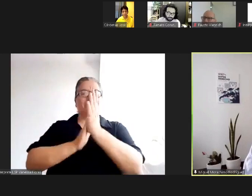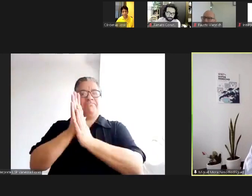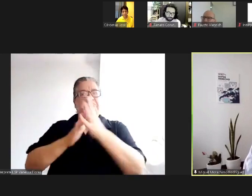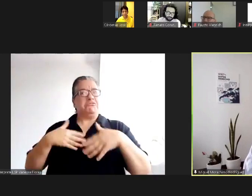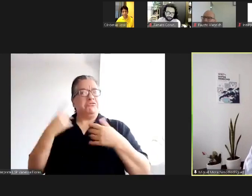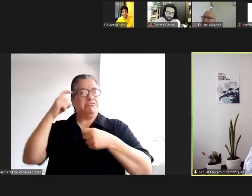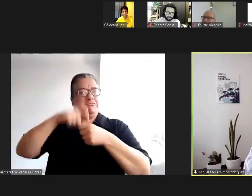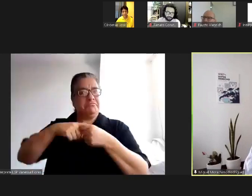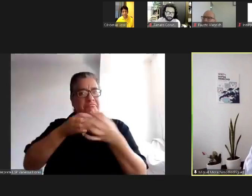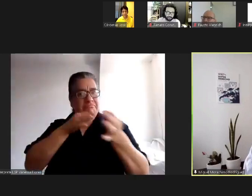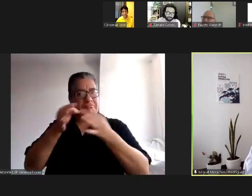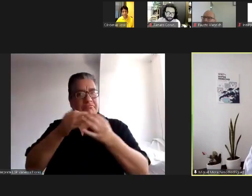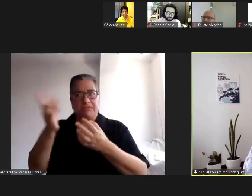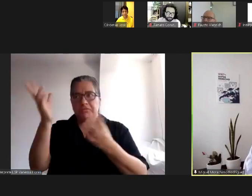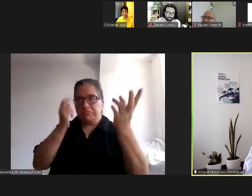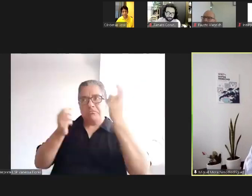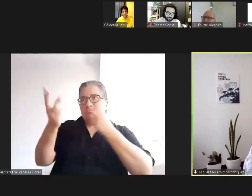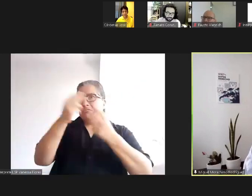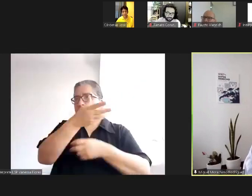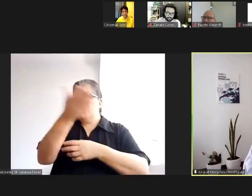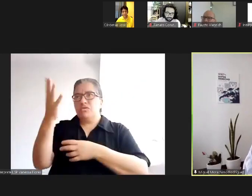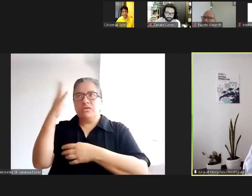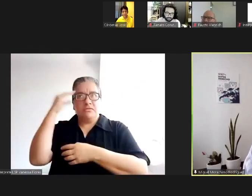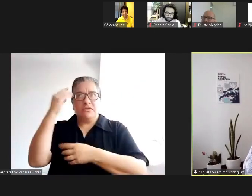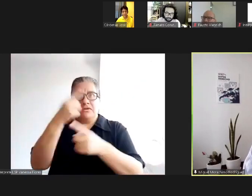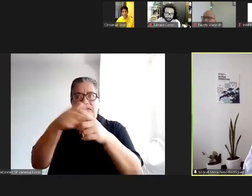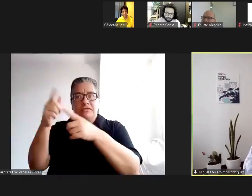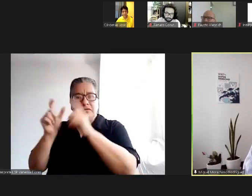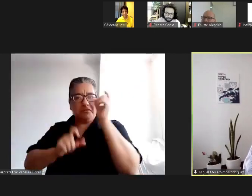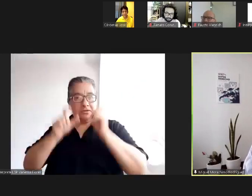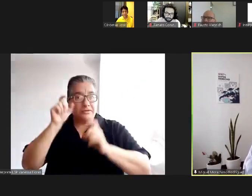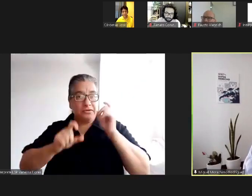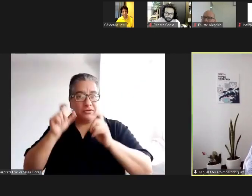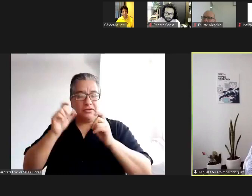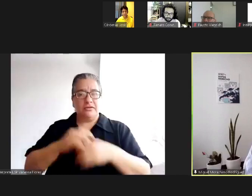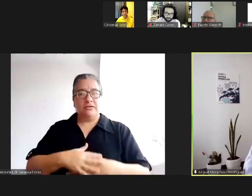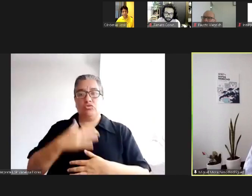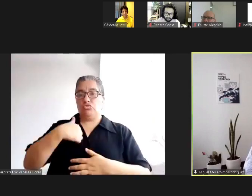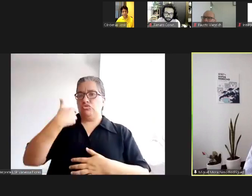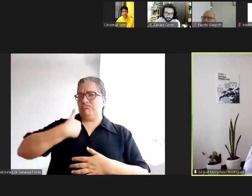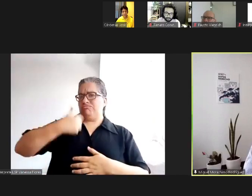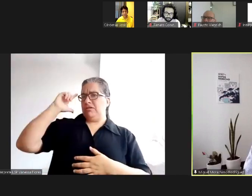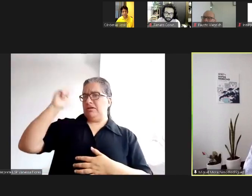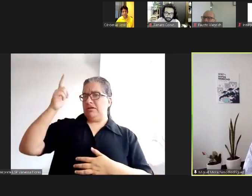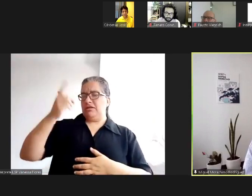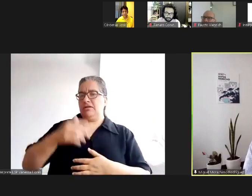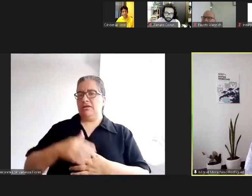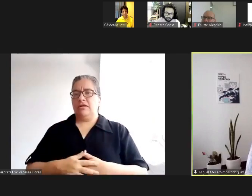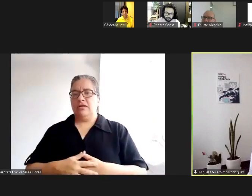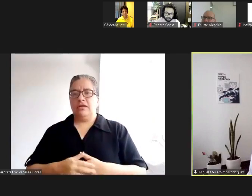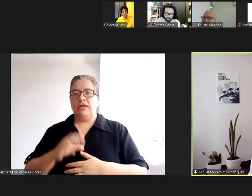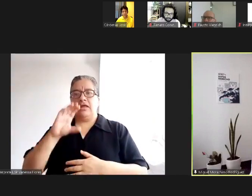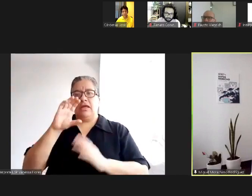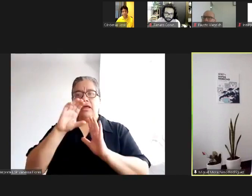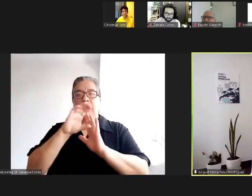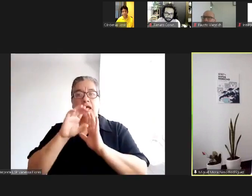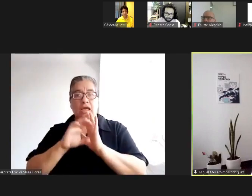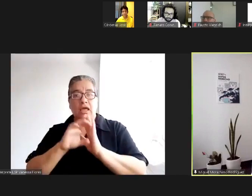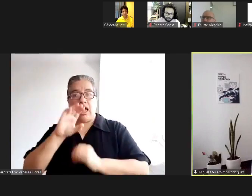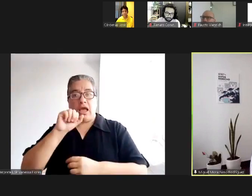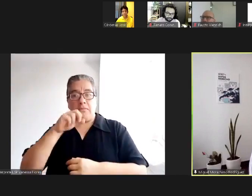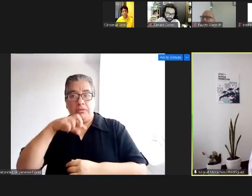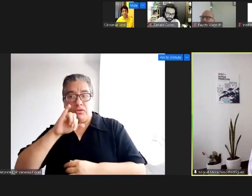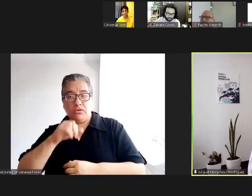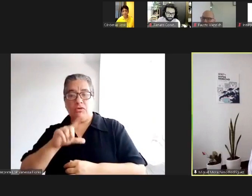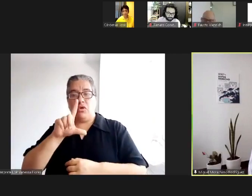y de escuchar las experiencias de otras personas también. Además, soy uno de los líderes del capítulo local de Creative Commons Perú. Así que ya les contaré un